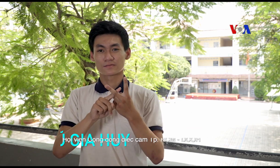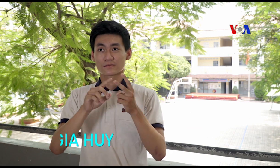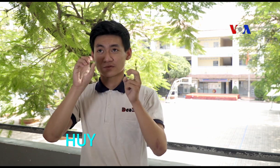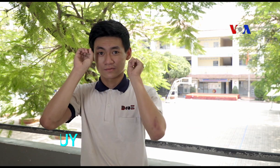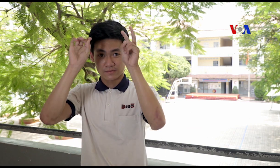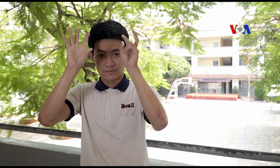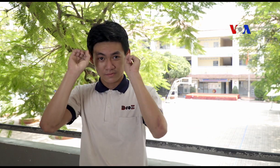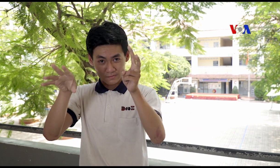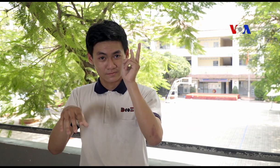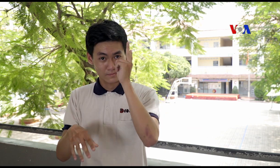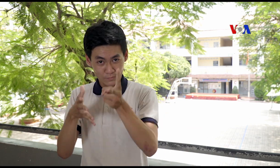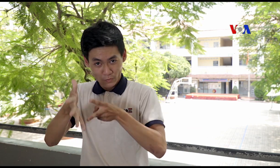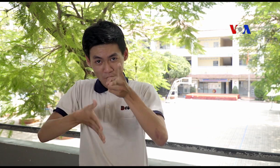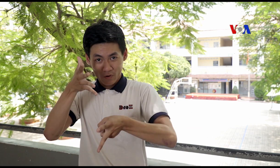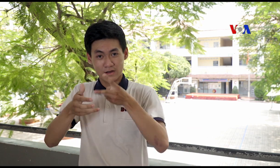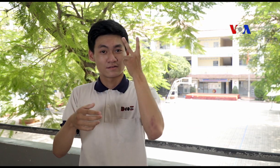Tại đây, em học được rất nhiều điều.